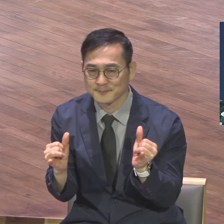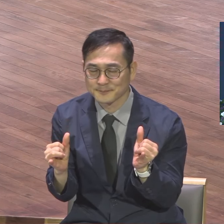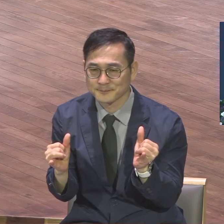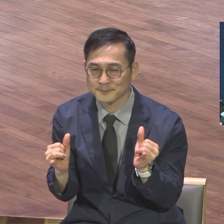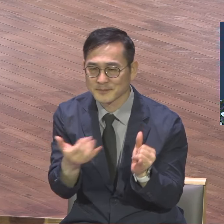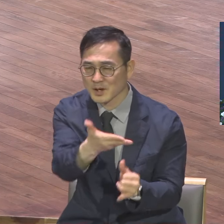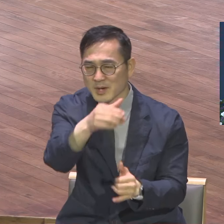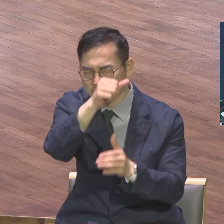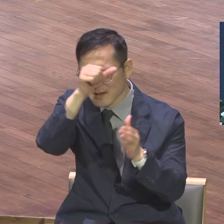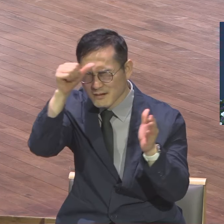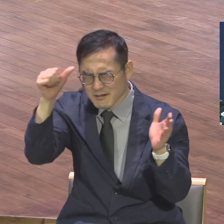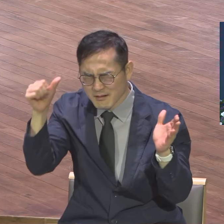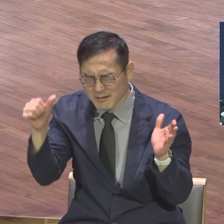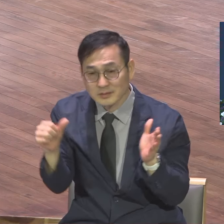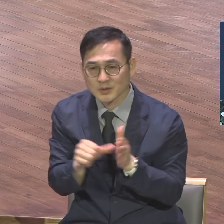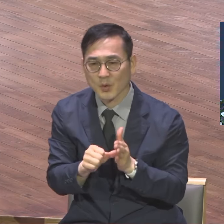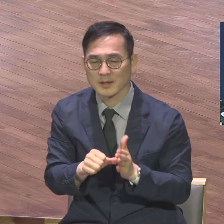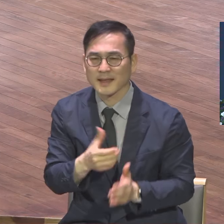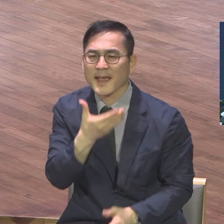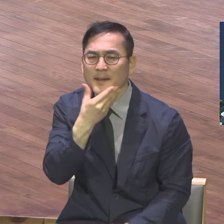평생에 답 없잖아요.